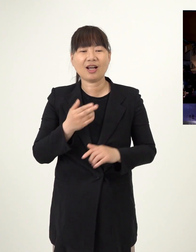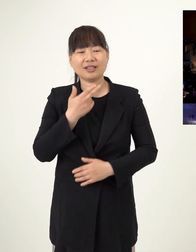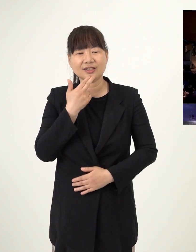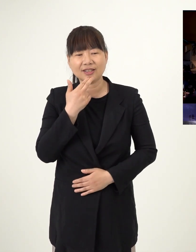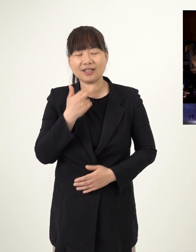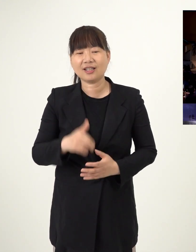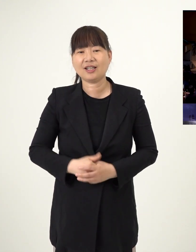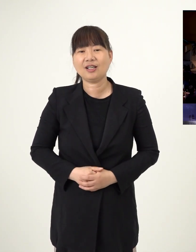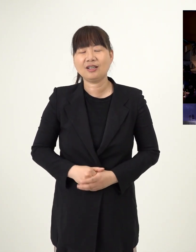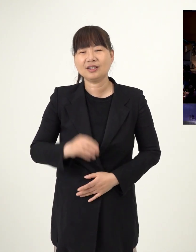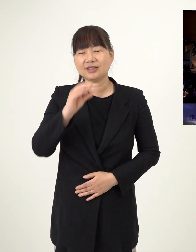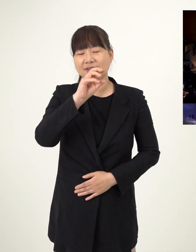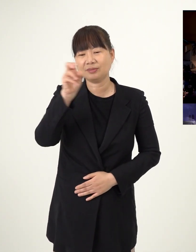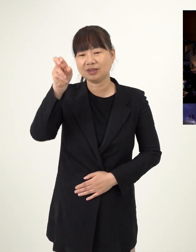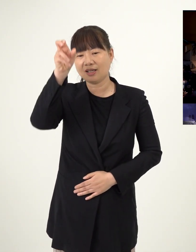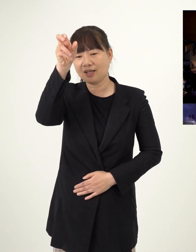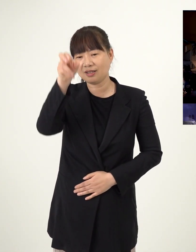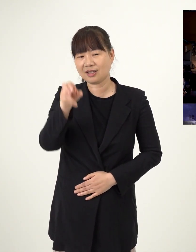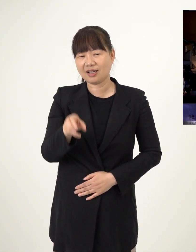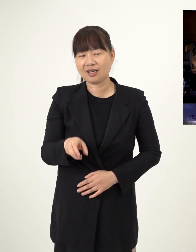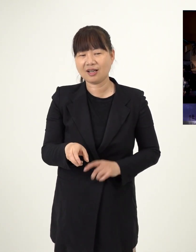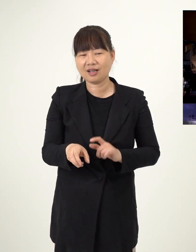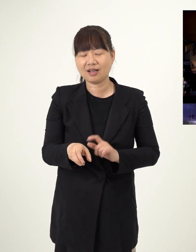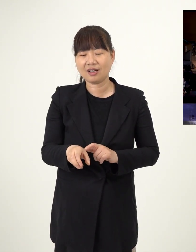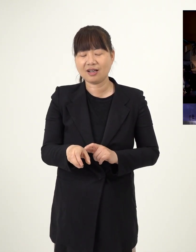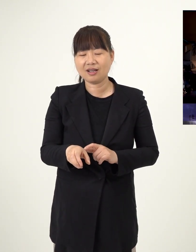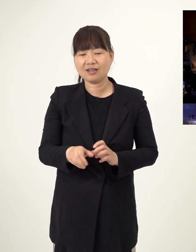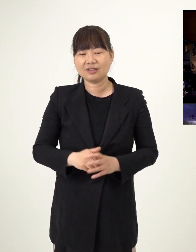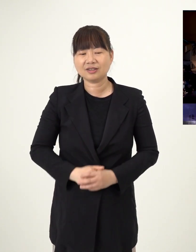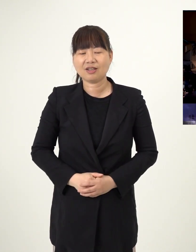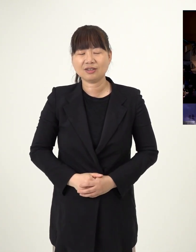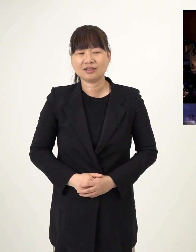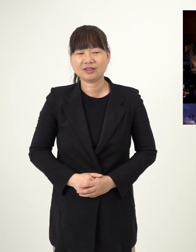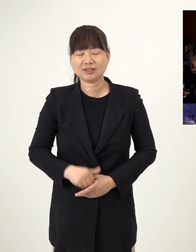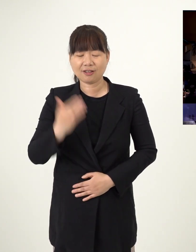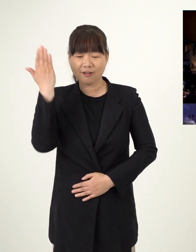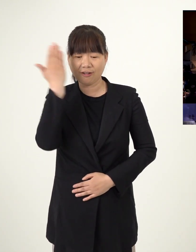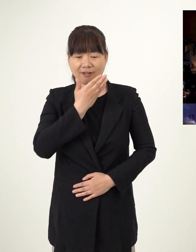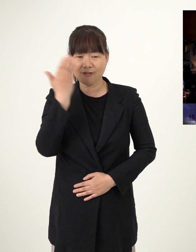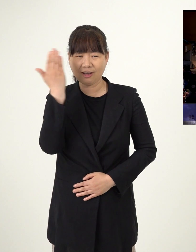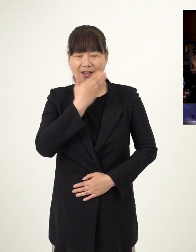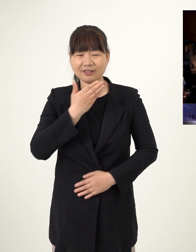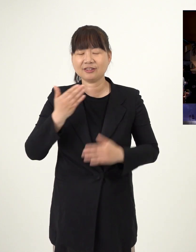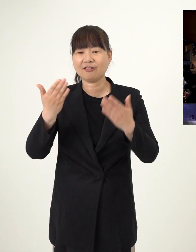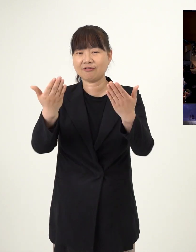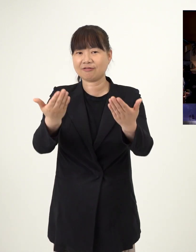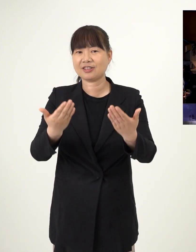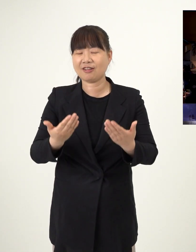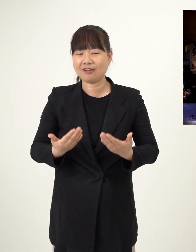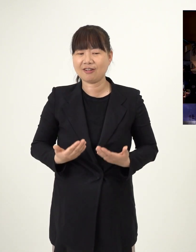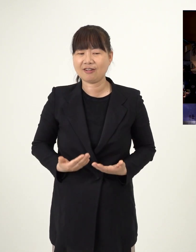부끄럽지 않게 십자가 전케